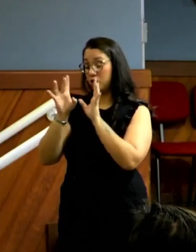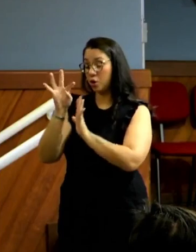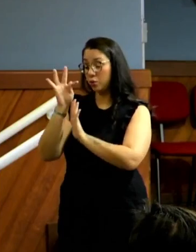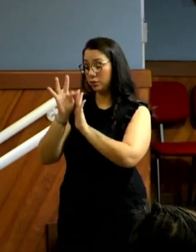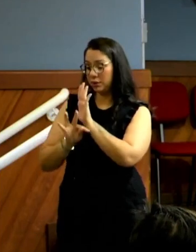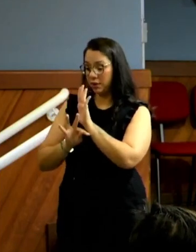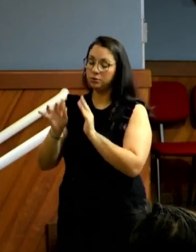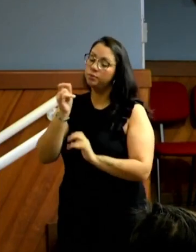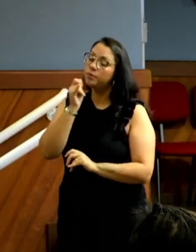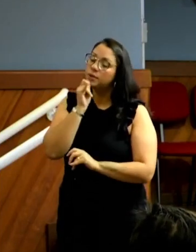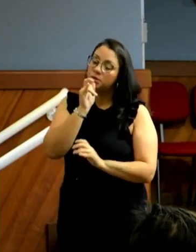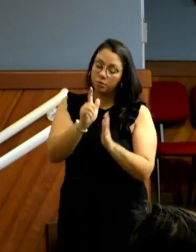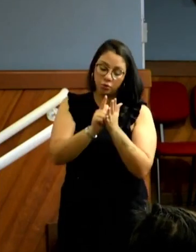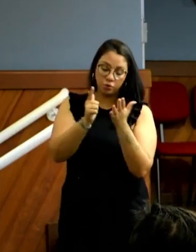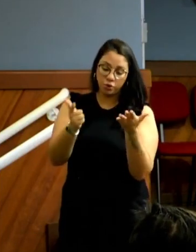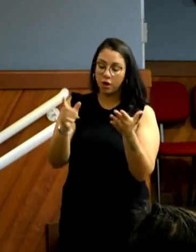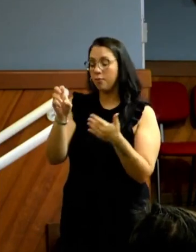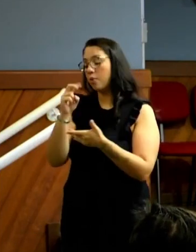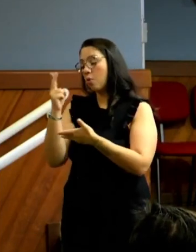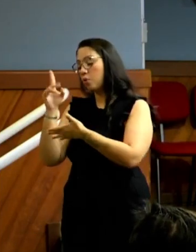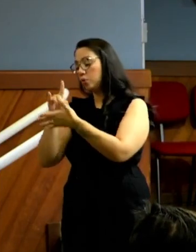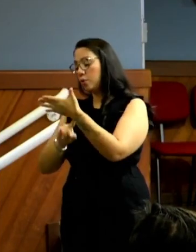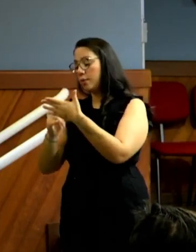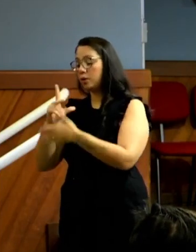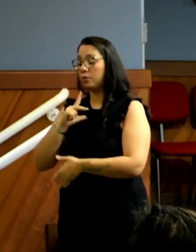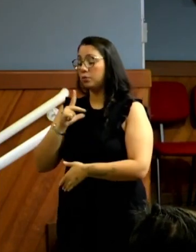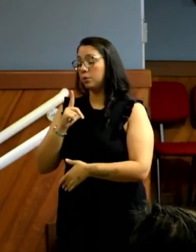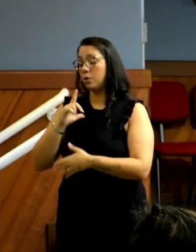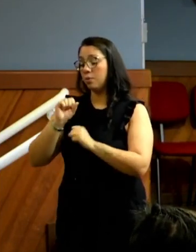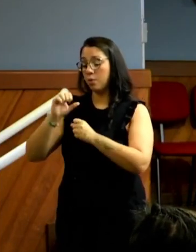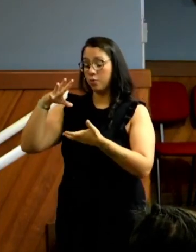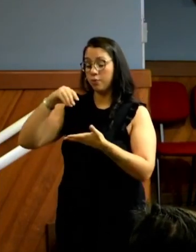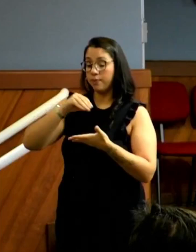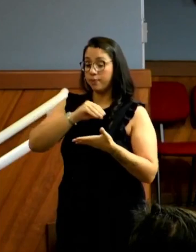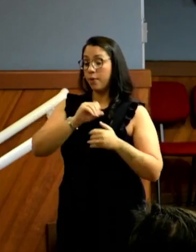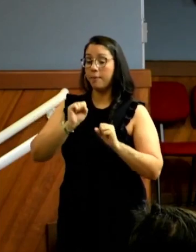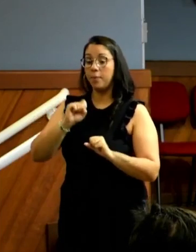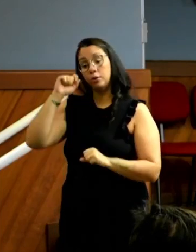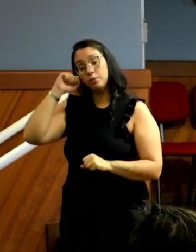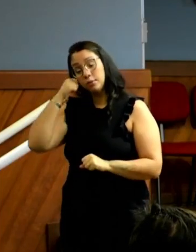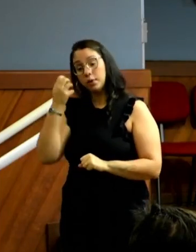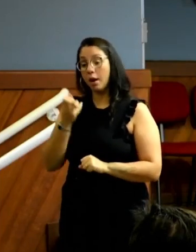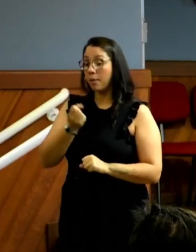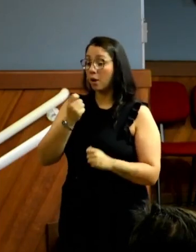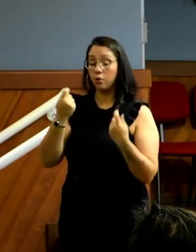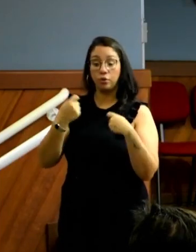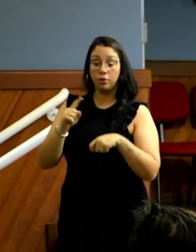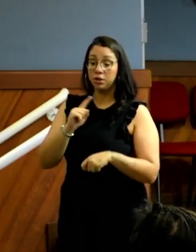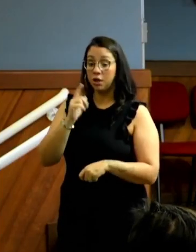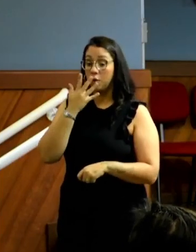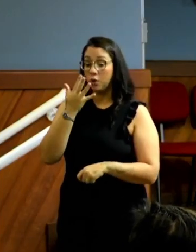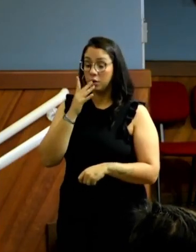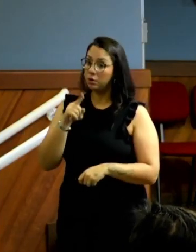por exemplo, um jornal ou um documento textual qualquer, você pode digitalizar a escala de cinza. Você não precisa digitalizar colorido.